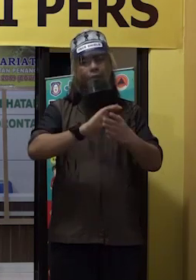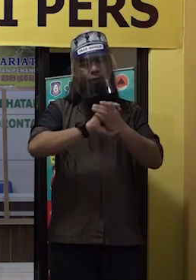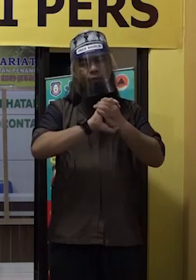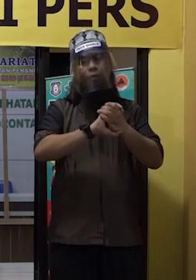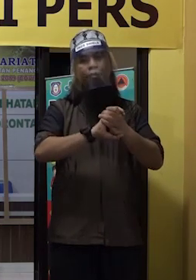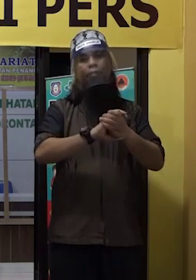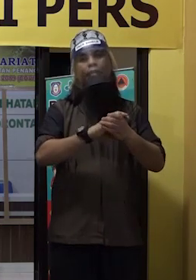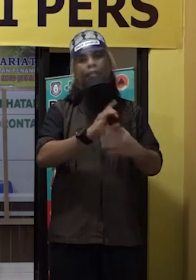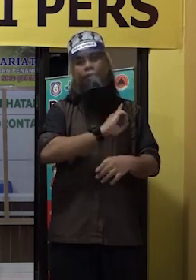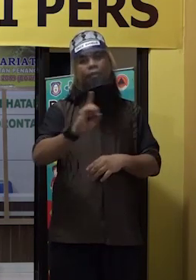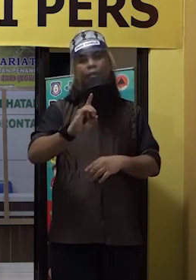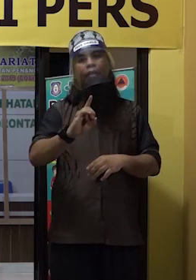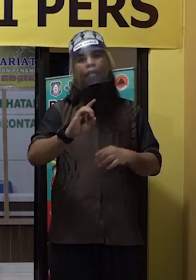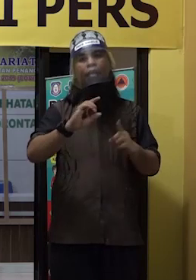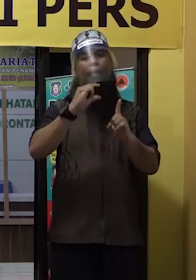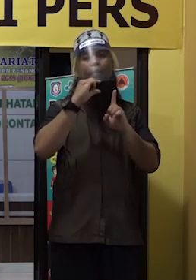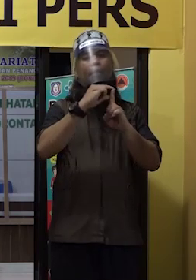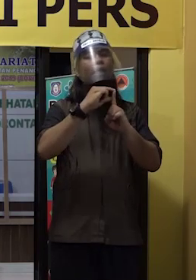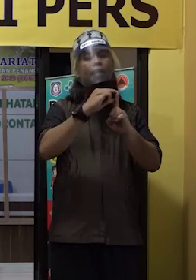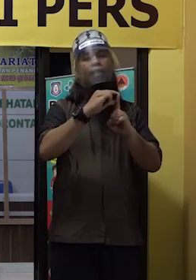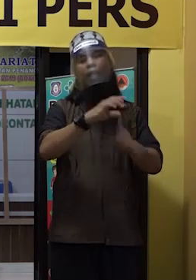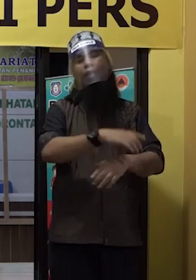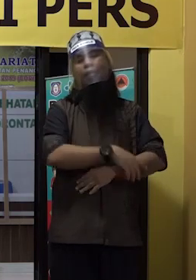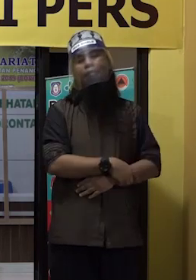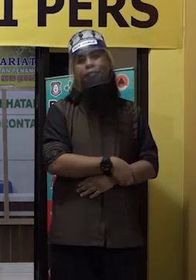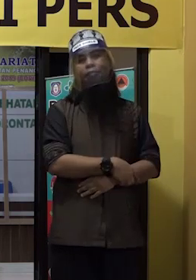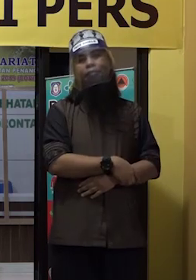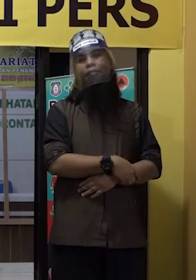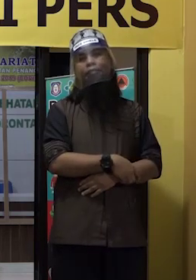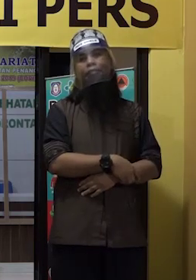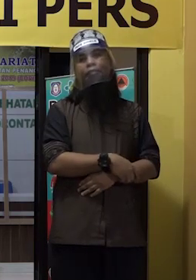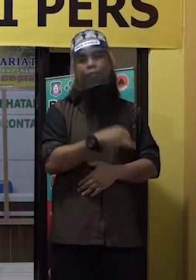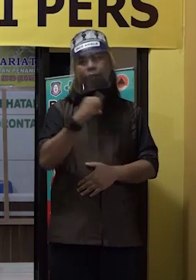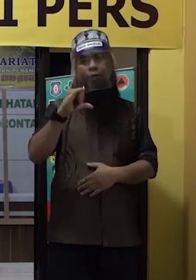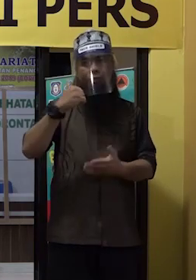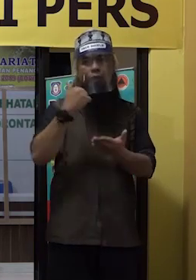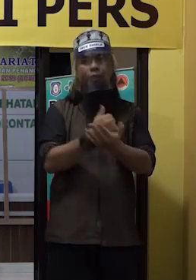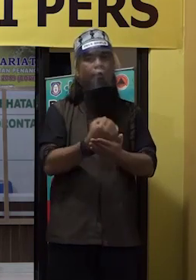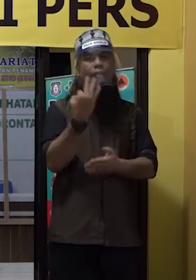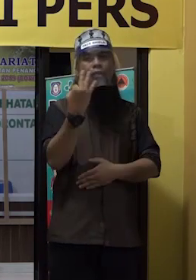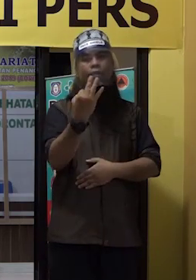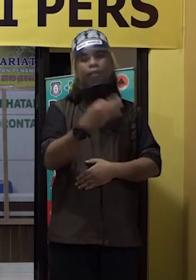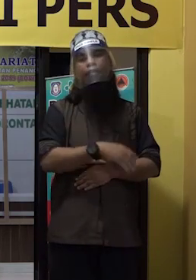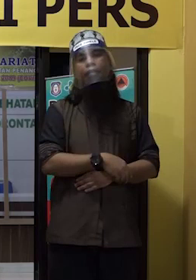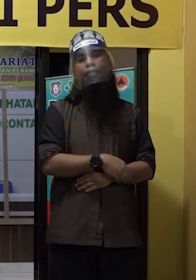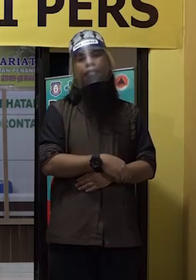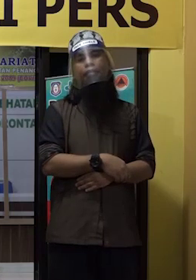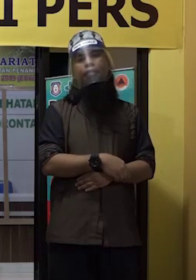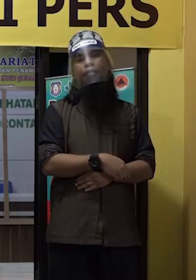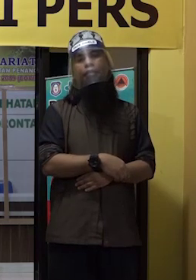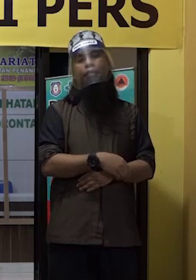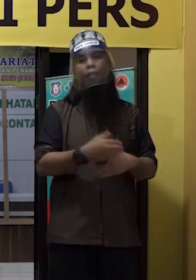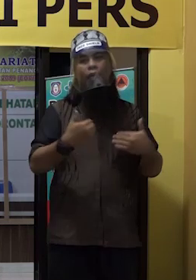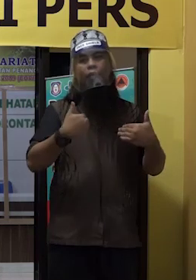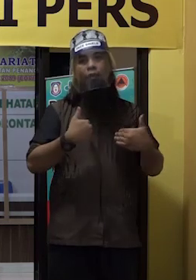maupun pemerintah kecamatan. Dan yang terpenting, yang ketiga, adanya komitmen keluarga. Ini